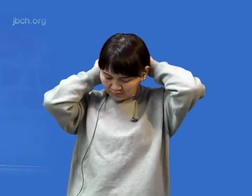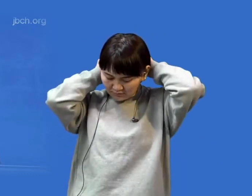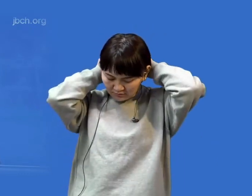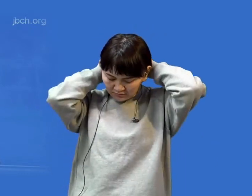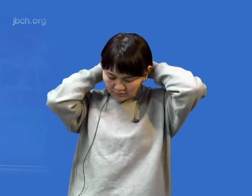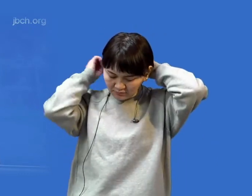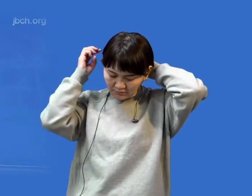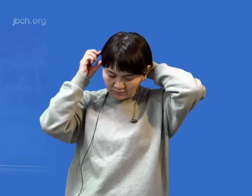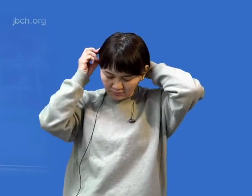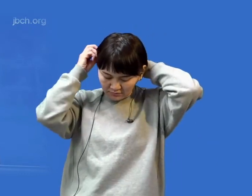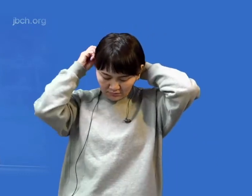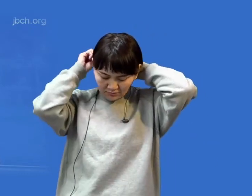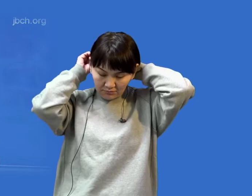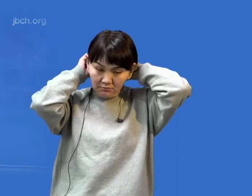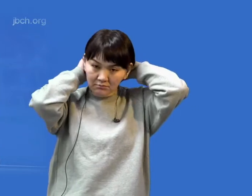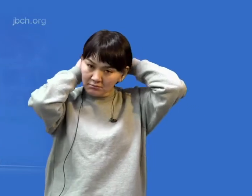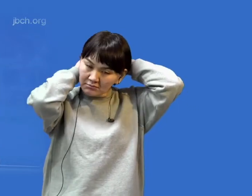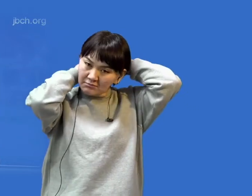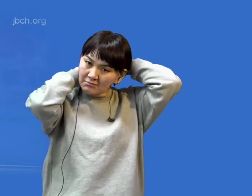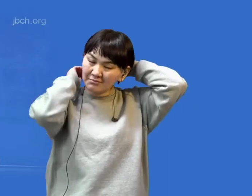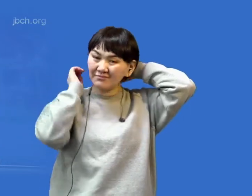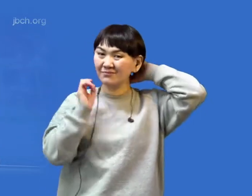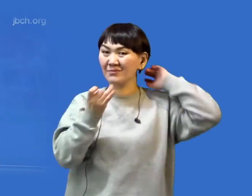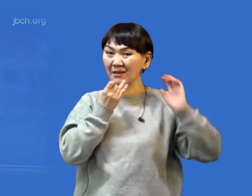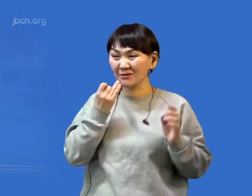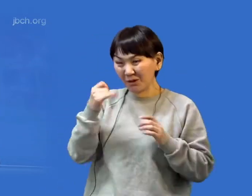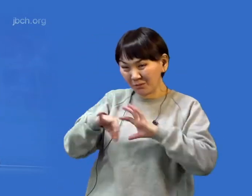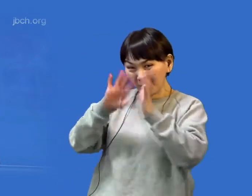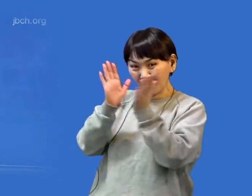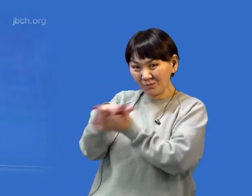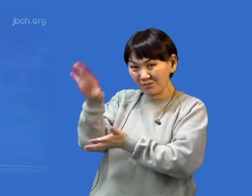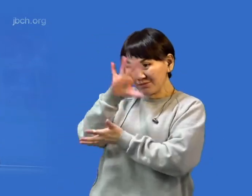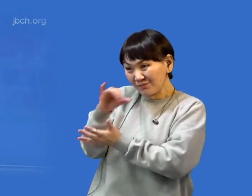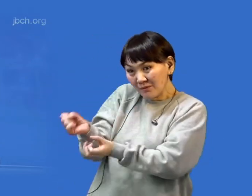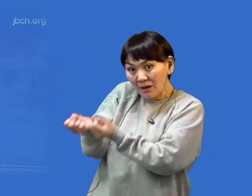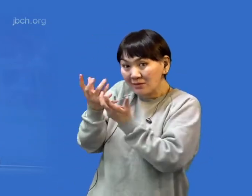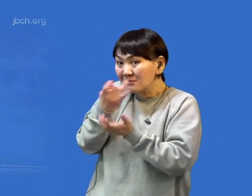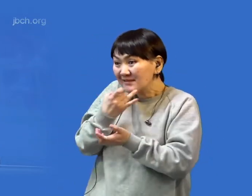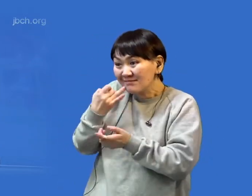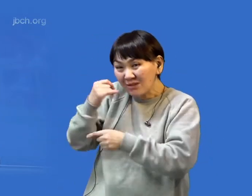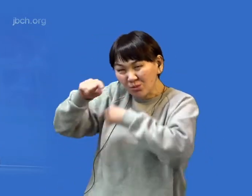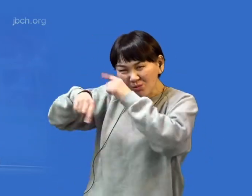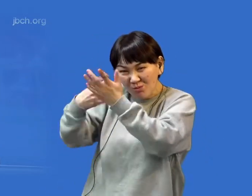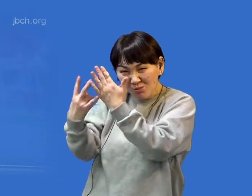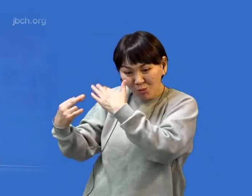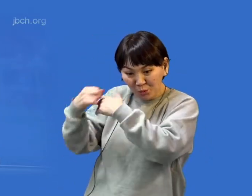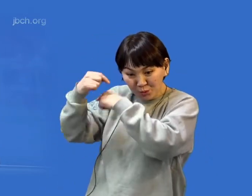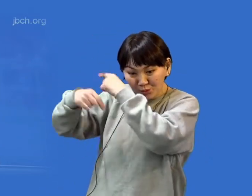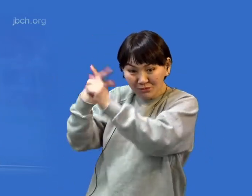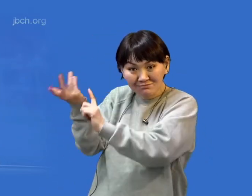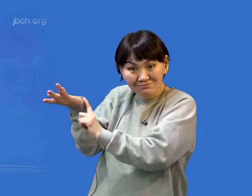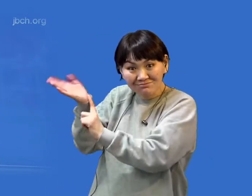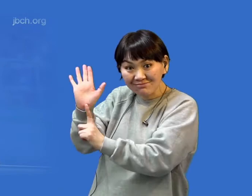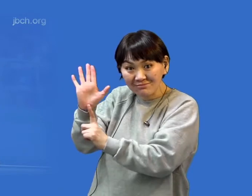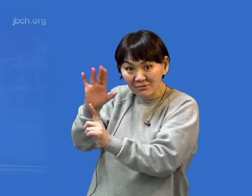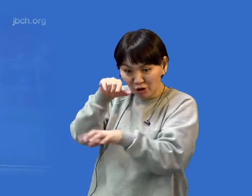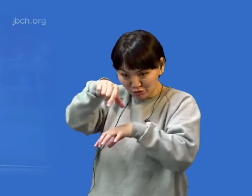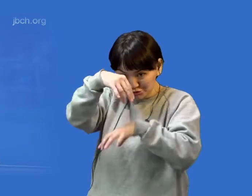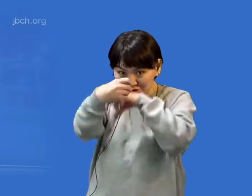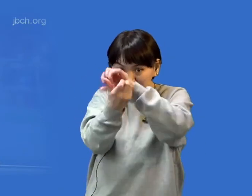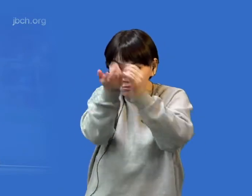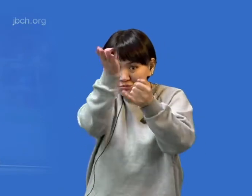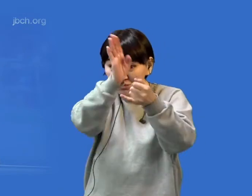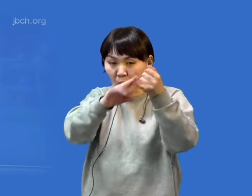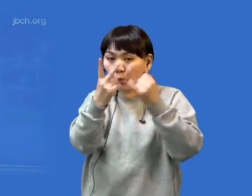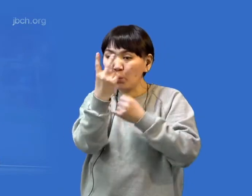Тэмээс Израилийн ард өмнө тохиолдсон тэр үйл явдал бол тийм ээ үеийн төгсгөлд байгаа бид бүхэн сануулга болгон бичигдэжээ гэсэн.